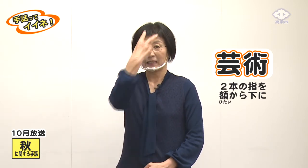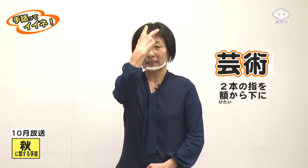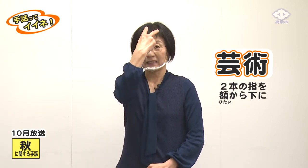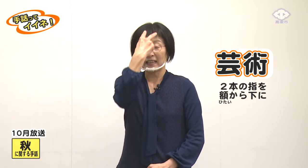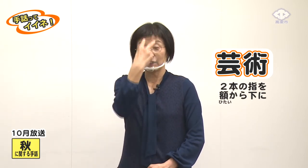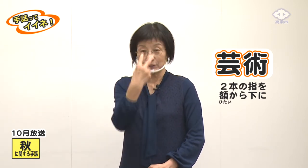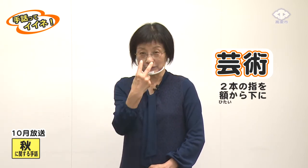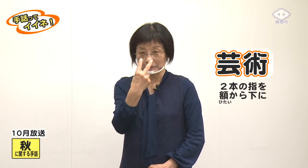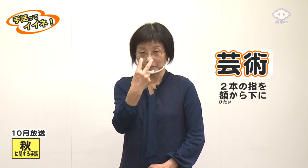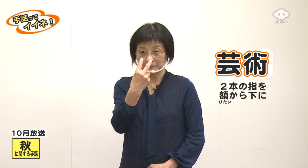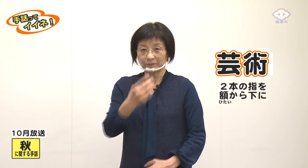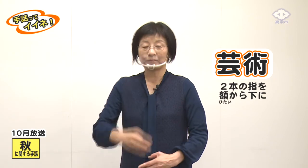芸術。